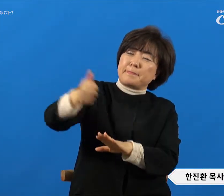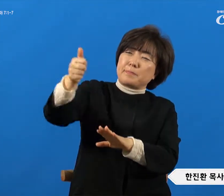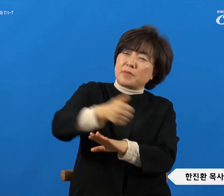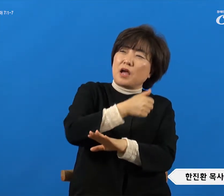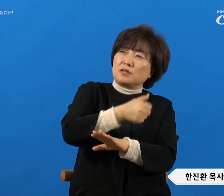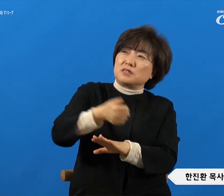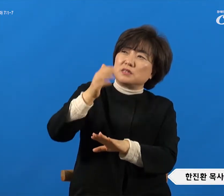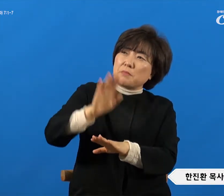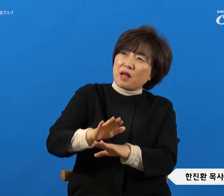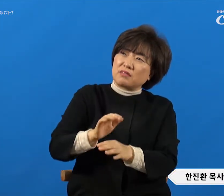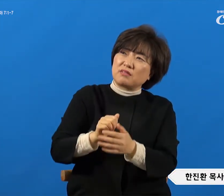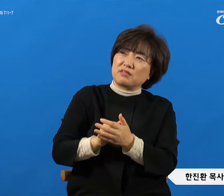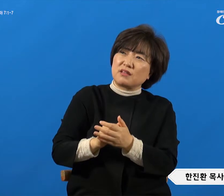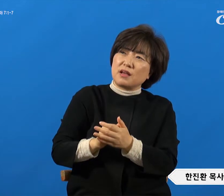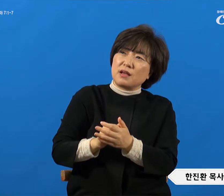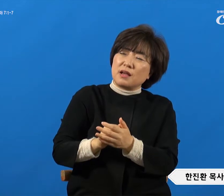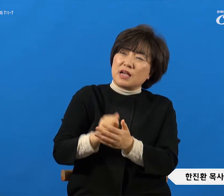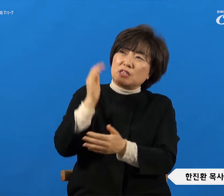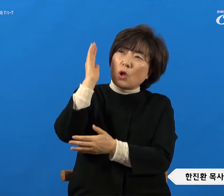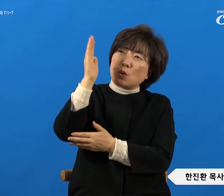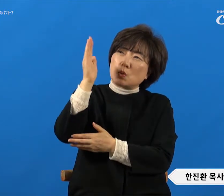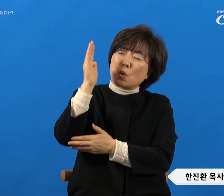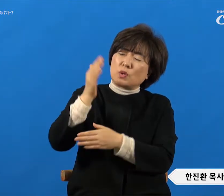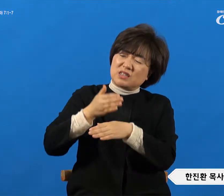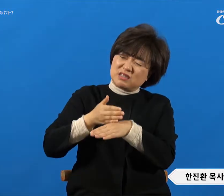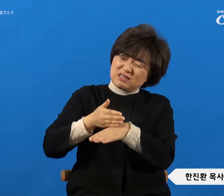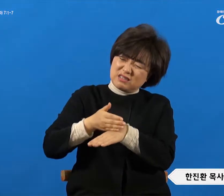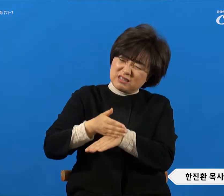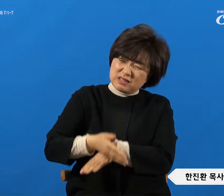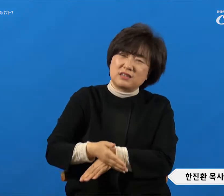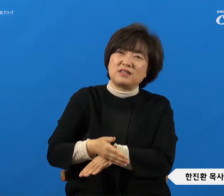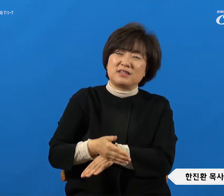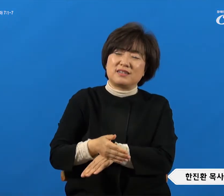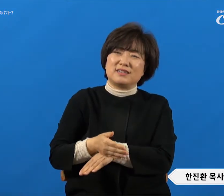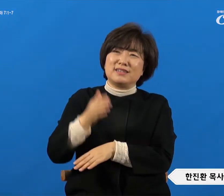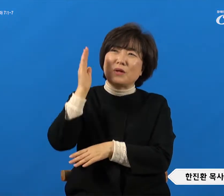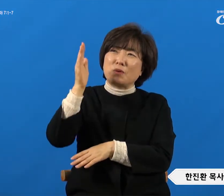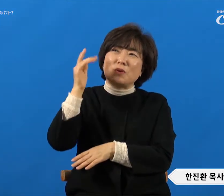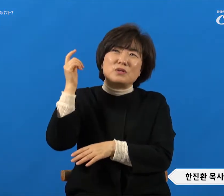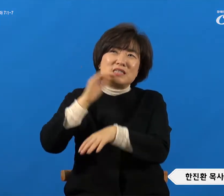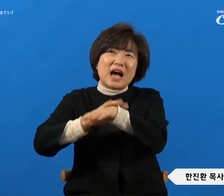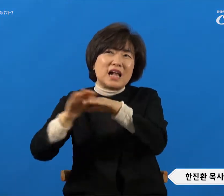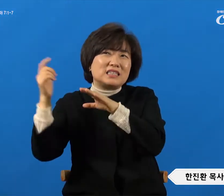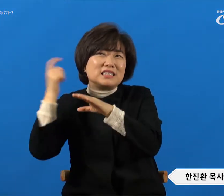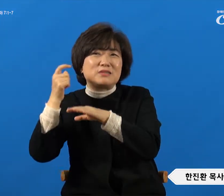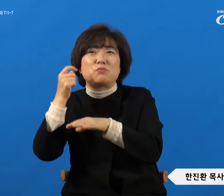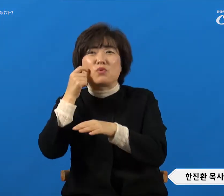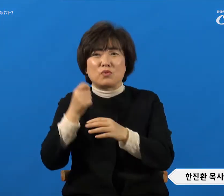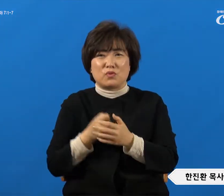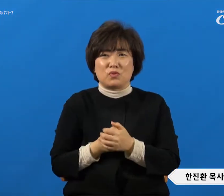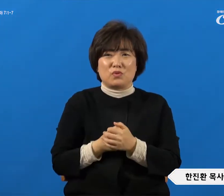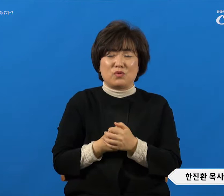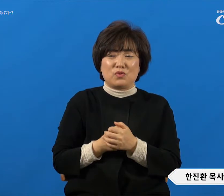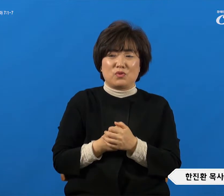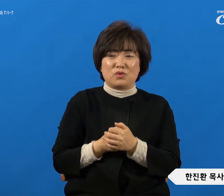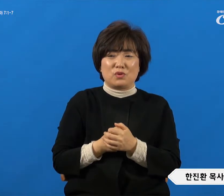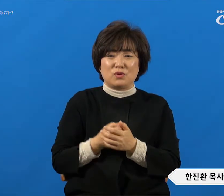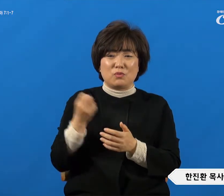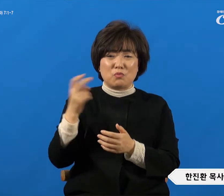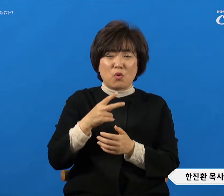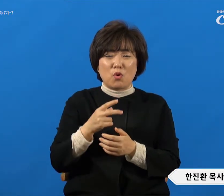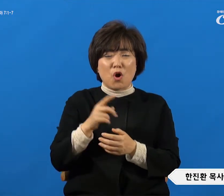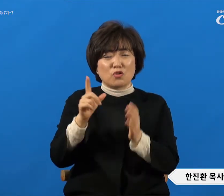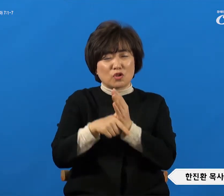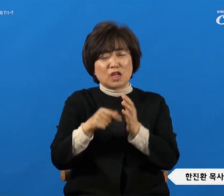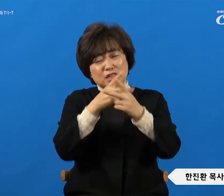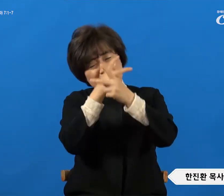없습니다. 설교가 시작되면 작심하고 잠을 자거나 아니면 수첩을 꺼내들고 열심히 사업 설계를